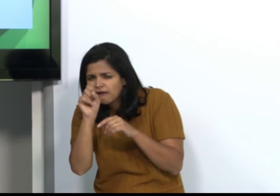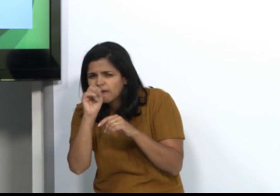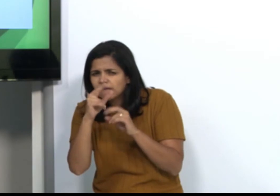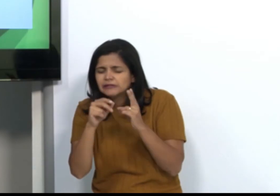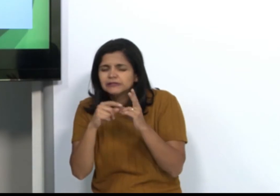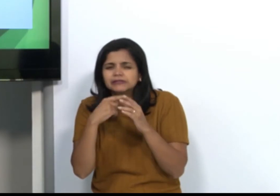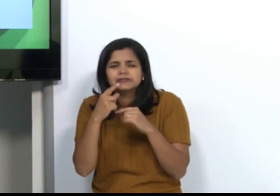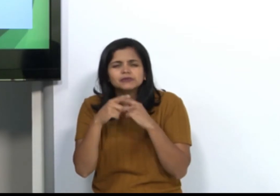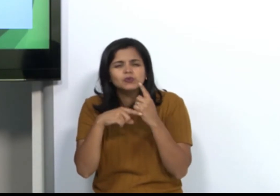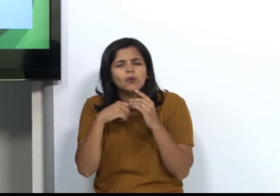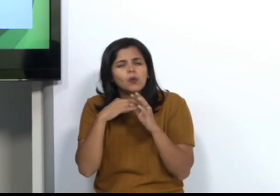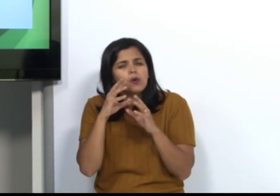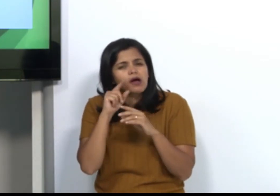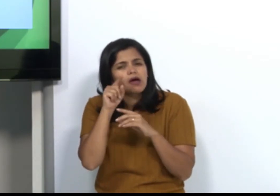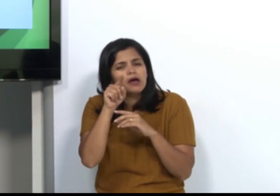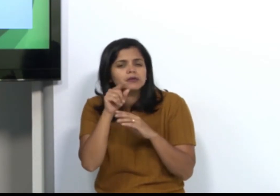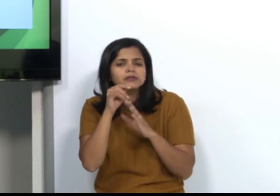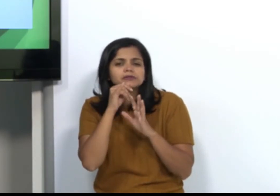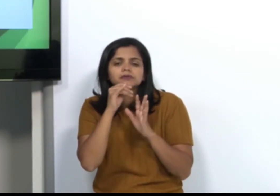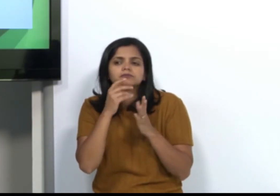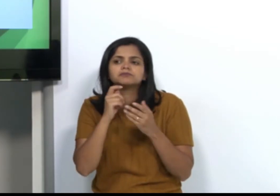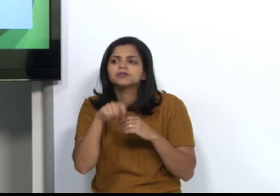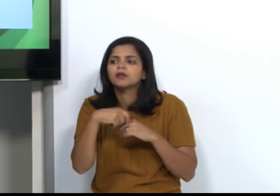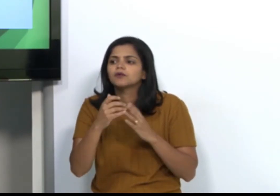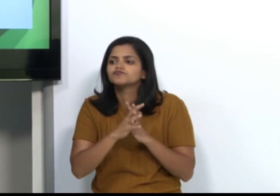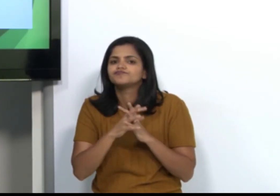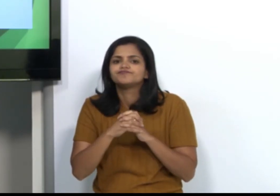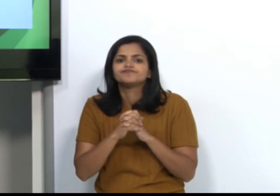Caso tenha essa dúvida, por exemplo, o sinal...